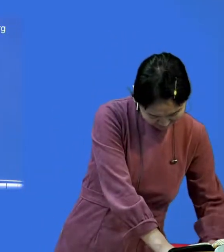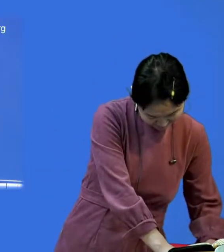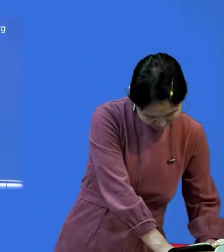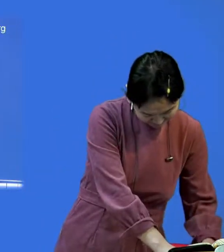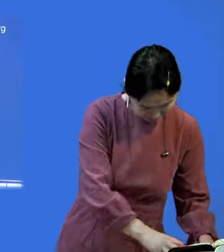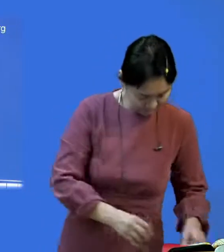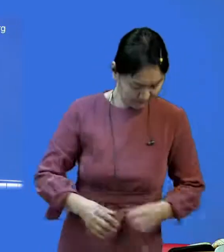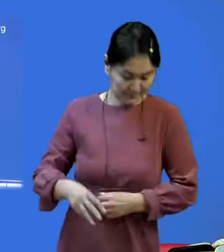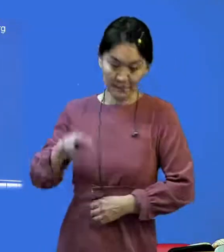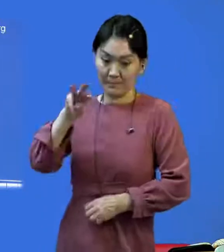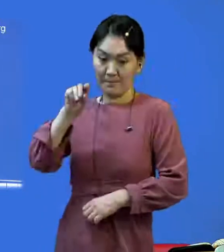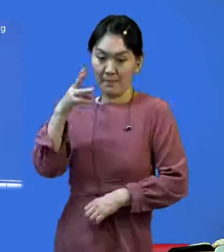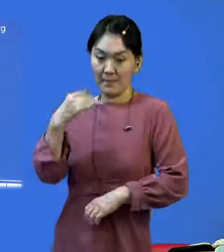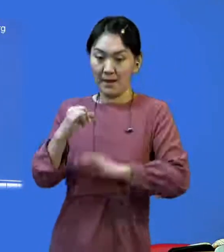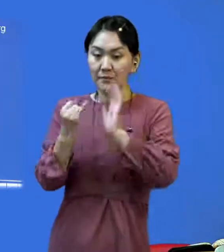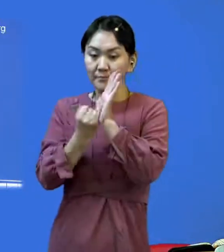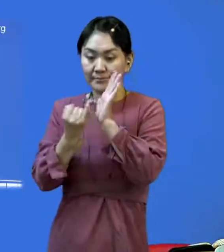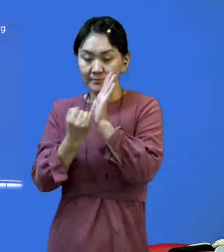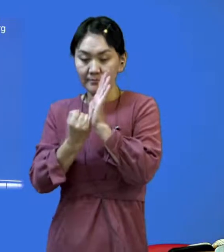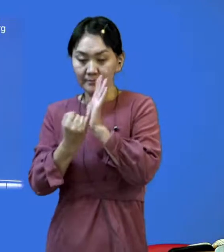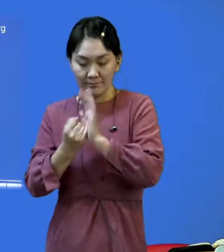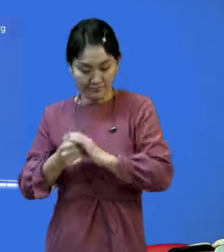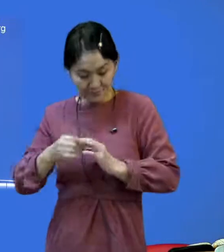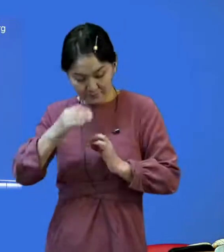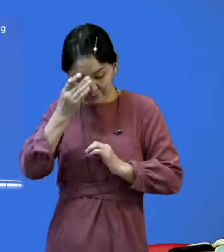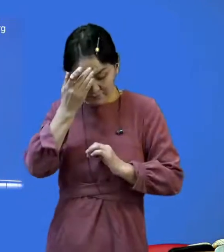Матай 6-р бүлэг